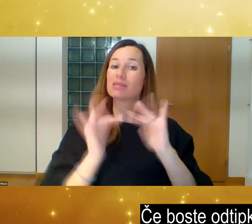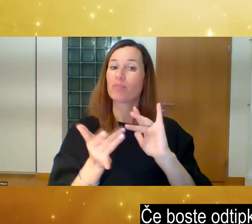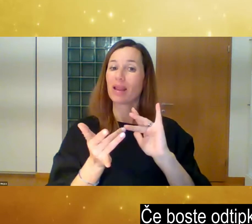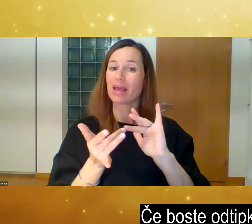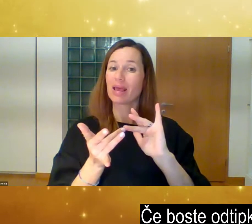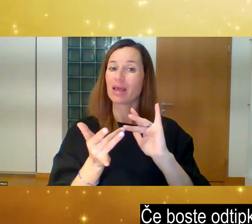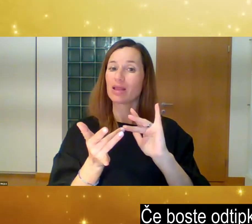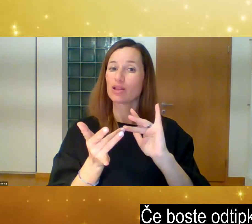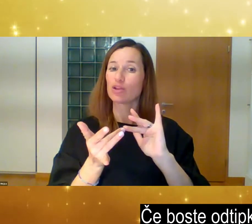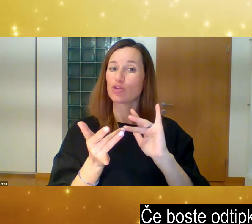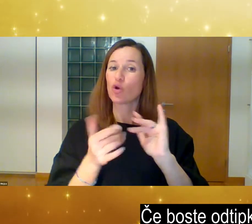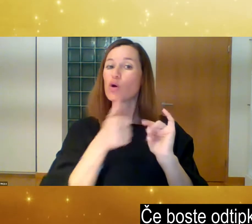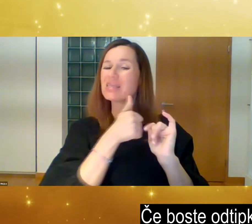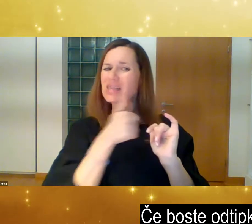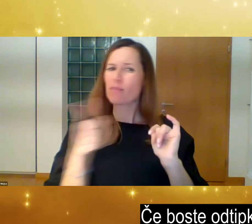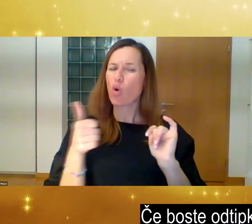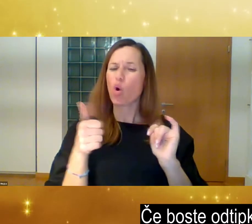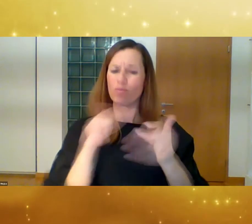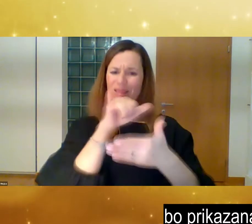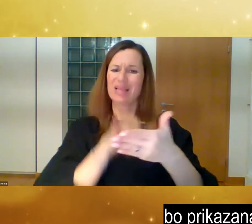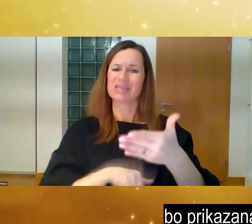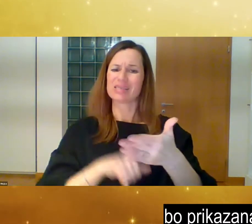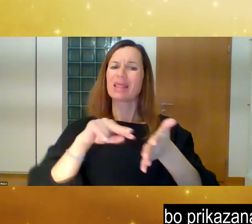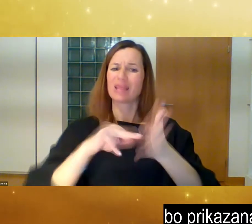samo lista tehničnih pripomočkov,